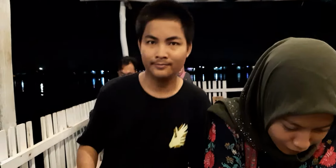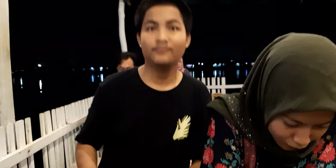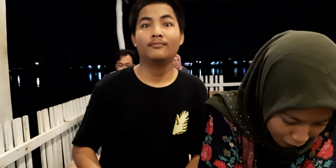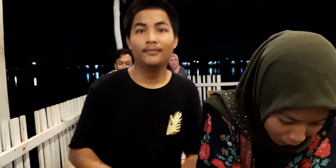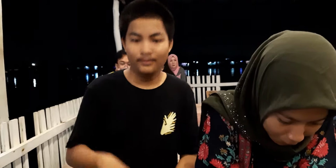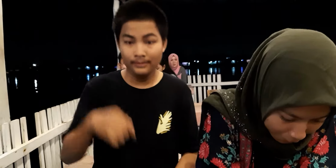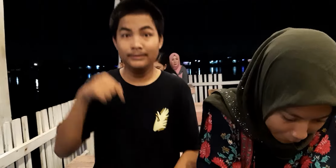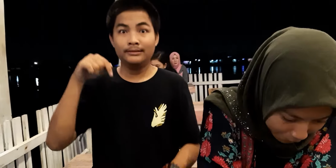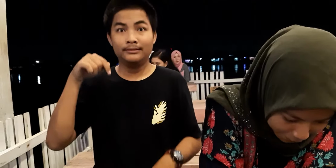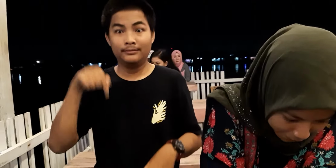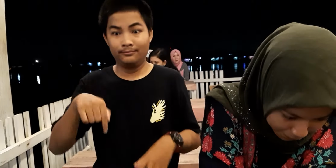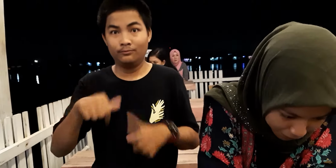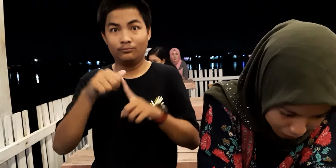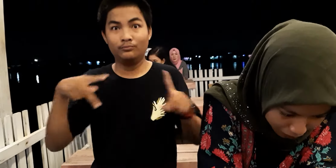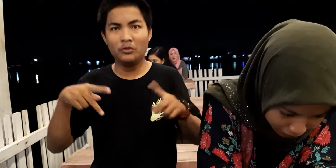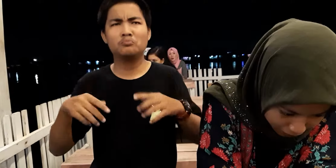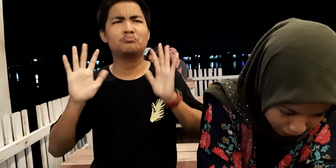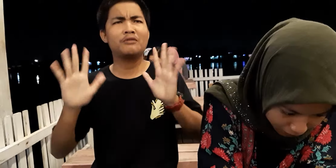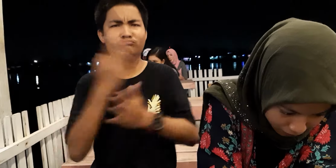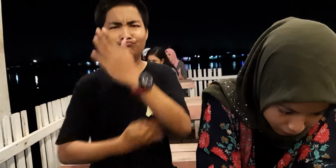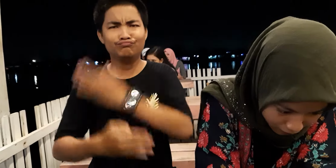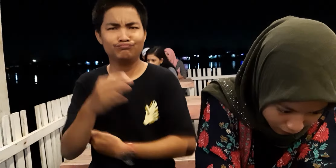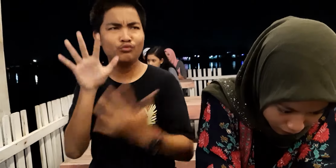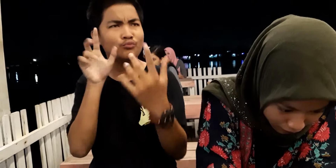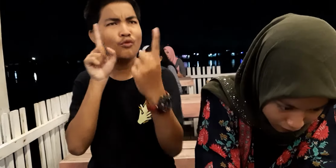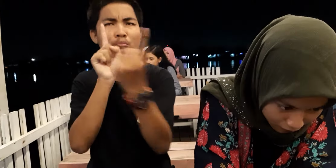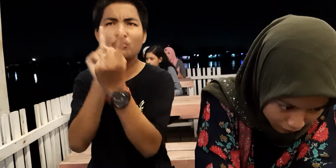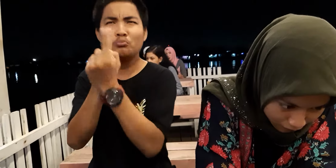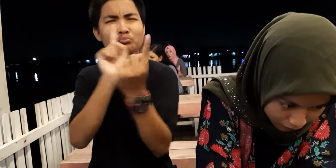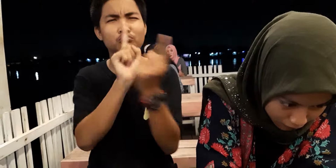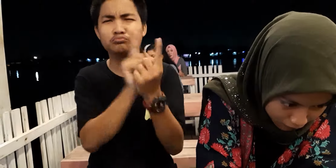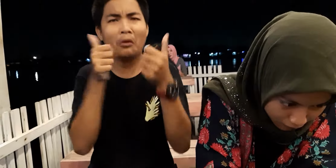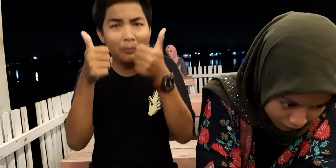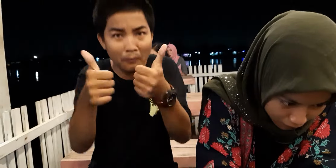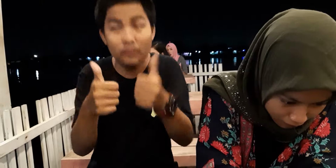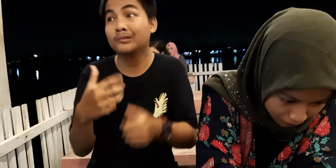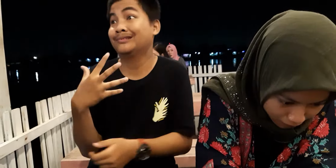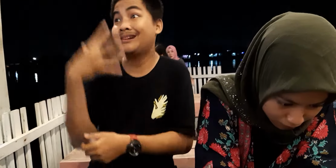Hidup itu yang saya luar biasa sekali. Tepuk tangan buat Mas Irfan.